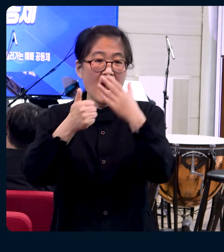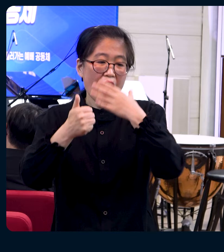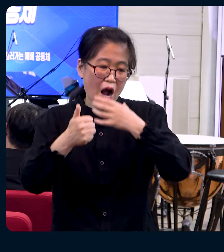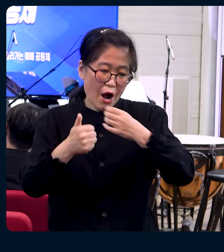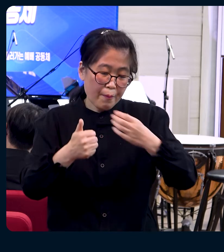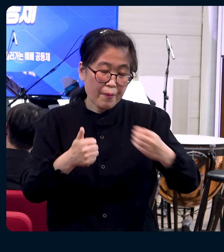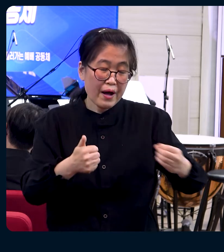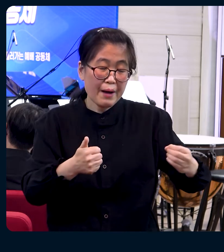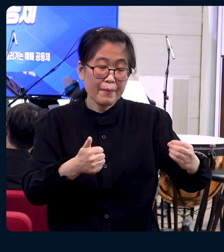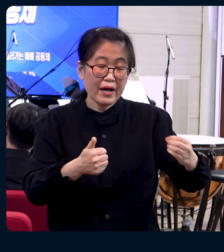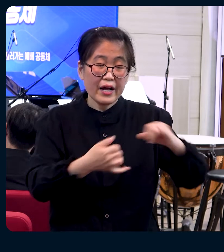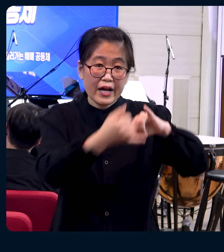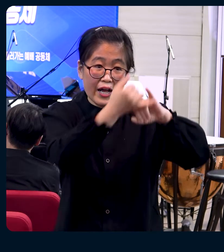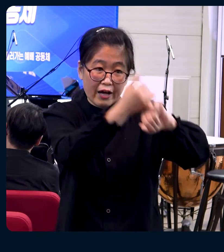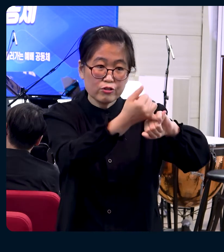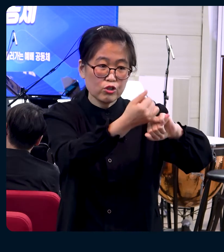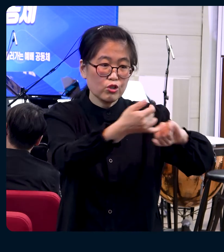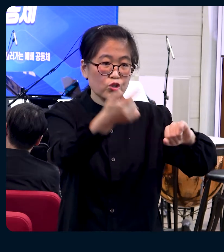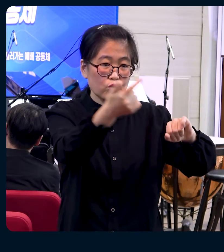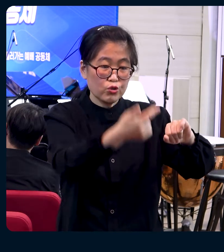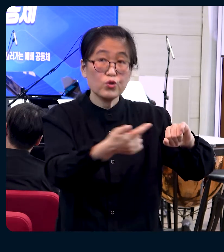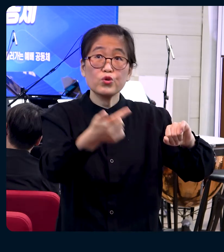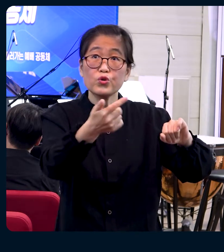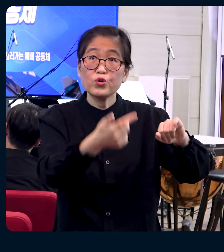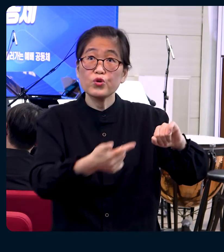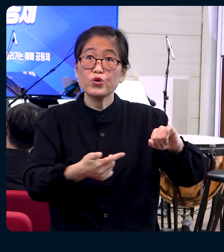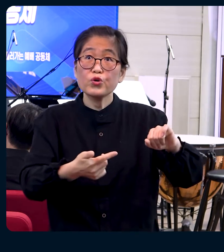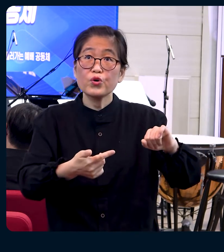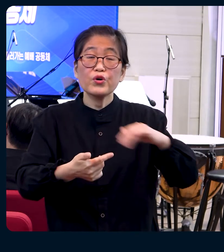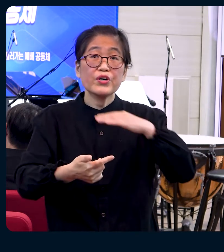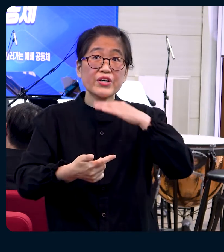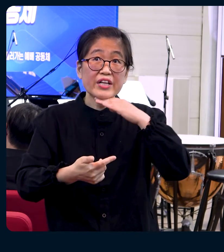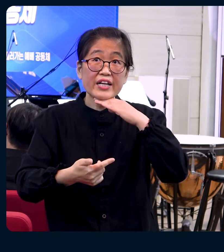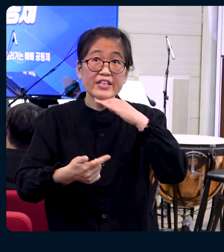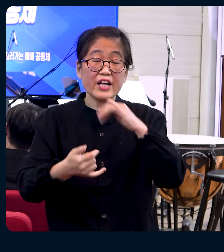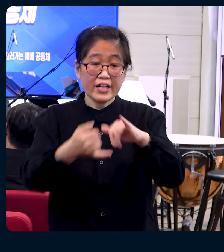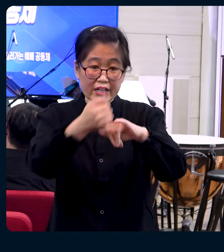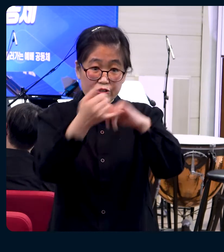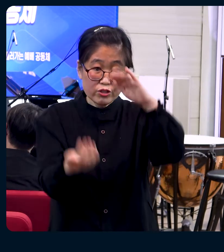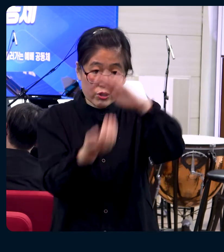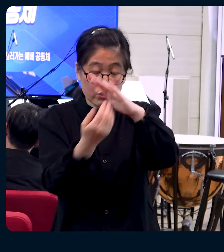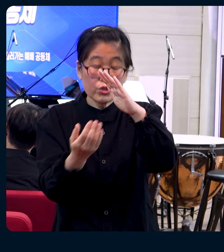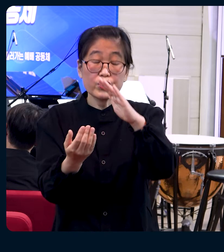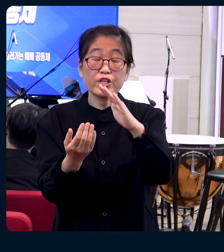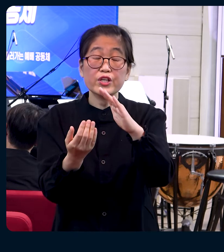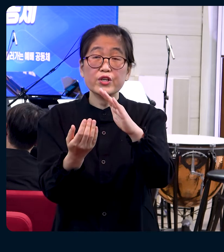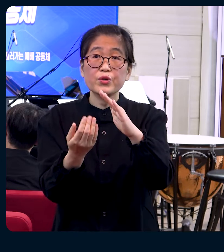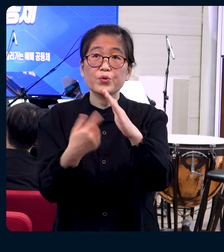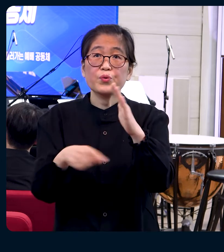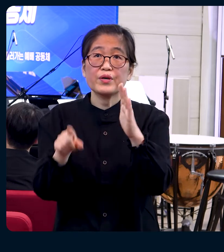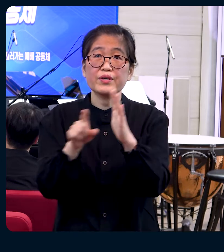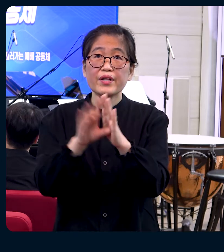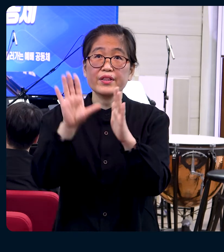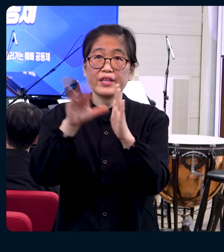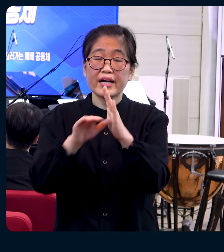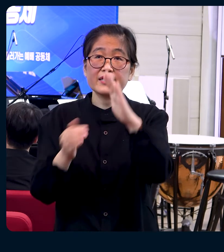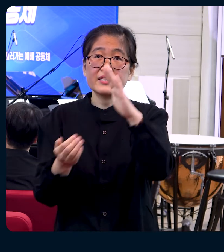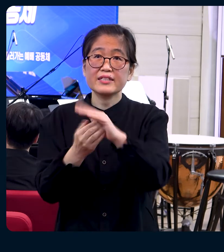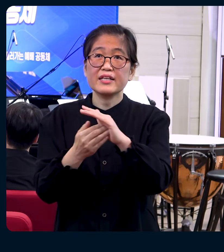하나님이 아브라함에게 하신 약속을 이루시기 위해 700년 동안 기다렸던 약속을 이루시기 위해 때가